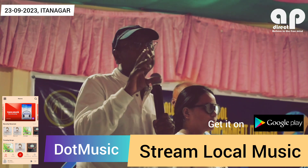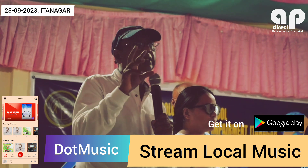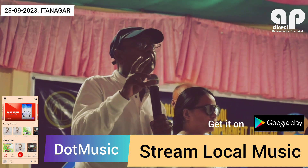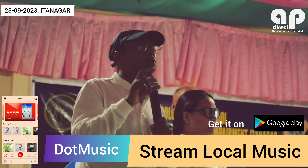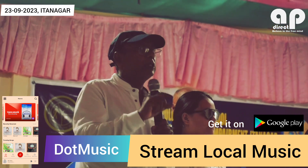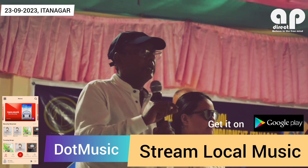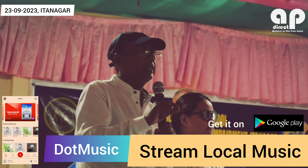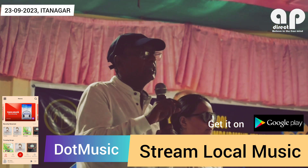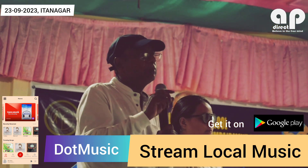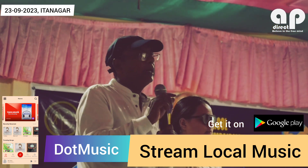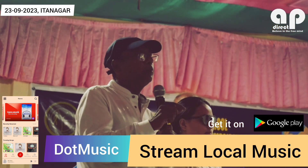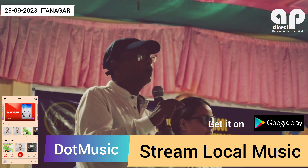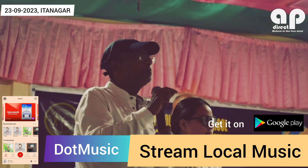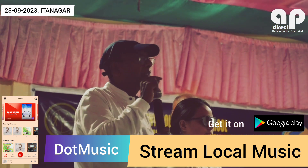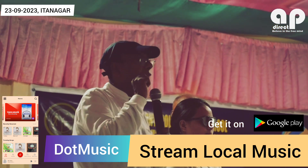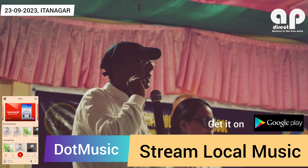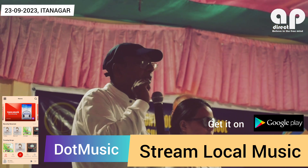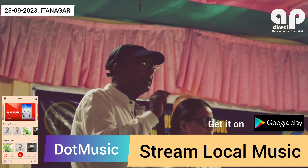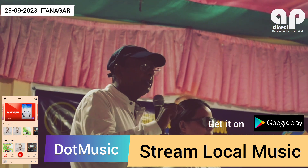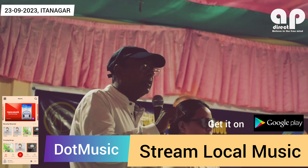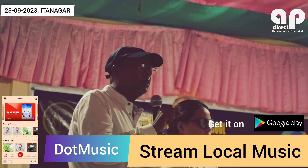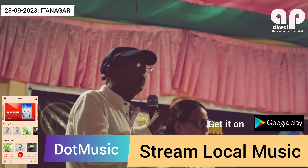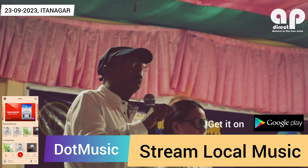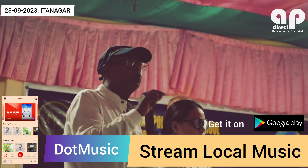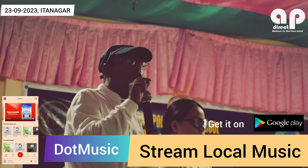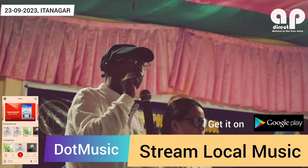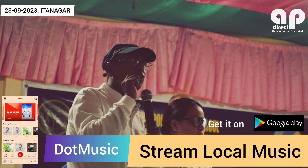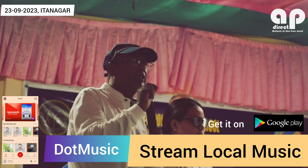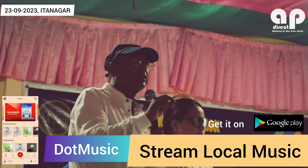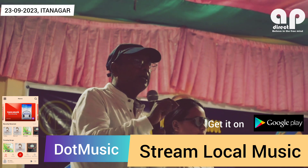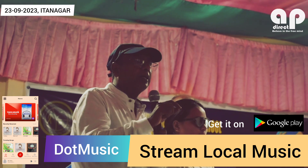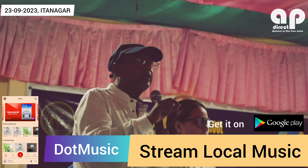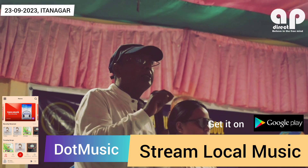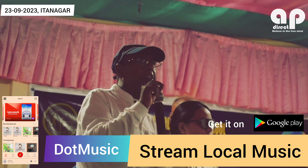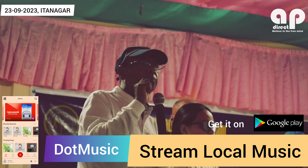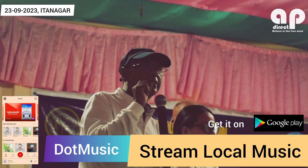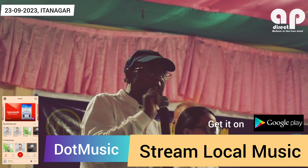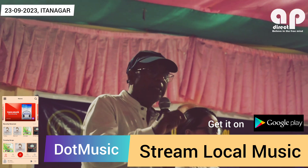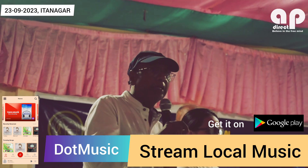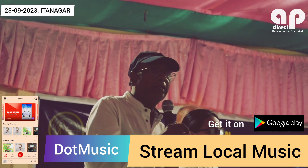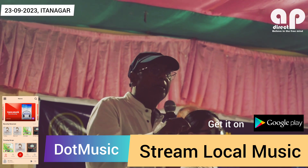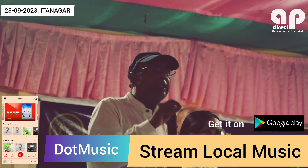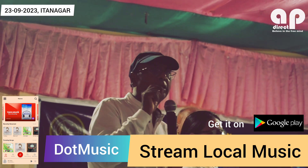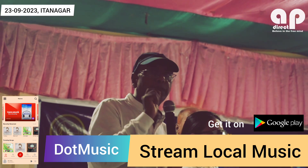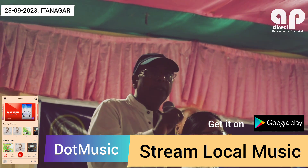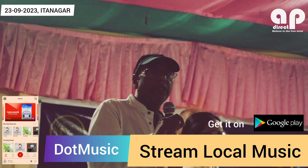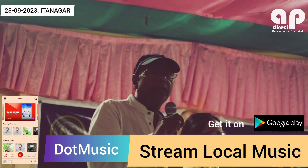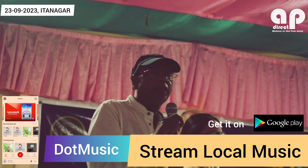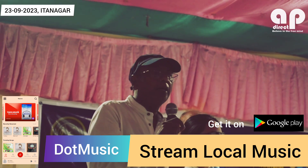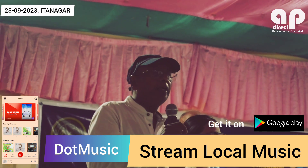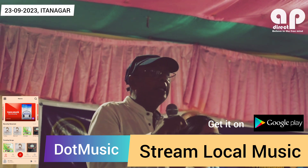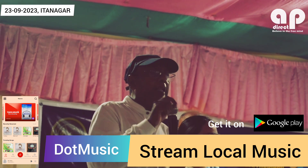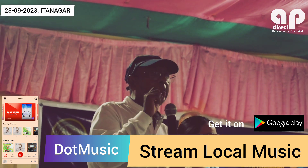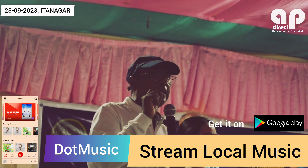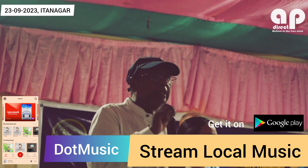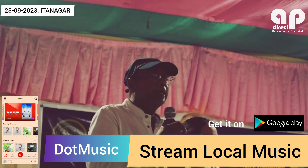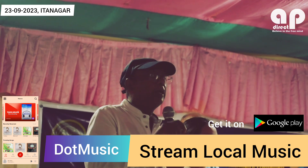टीचिंग के लिए यूज किया था, जिसमें हम लोग हियरिंग एड देना, उसको बोलना सिखाना, स्पीच रीडिंग करना, लिप रीडिंग करना, लिखना,